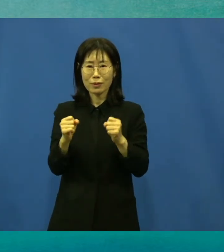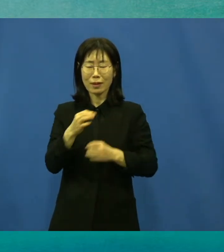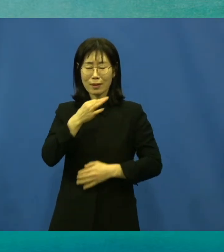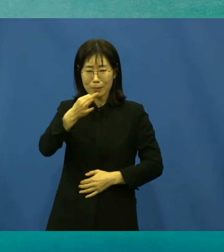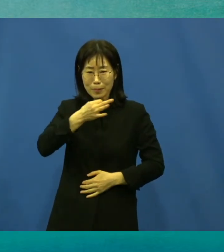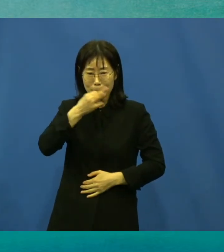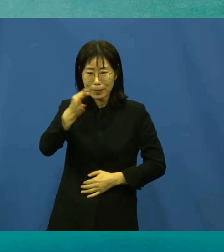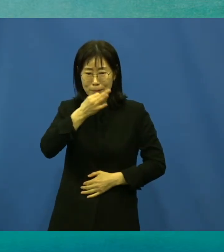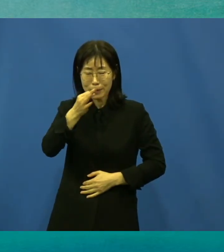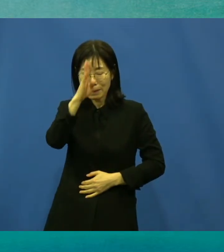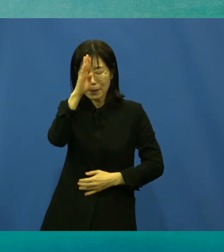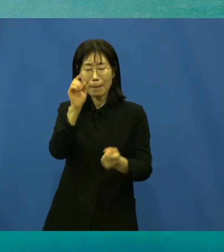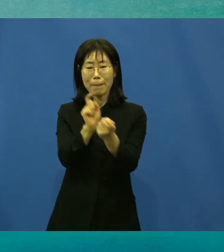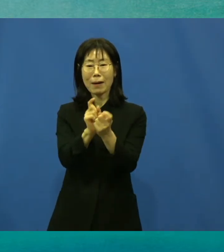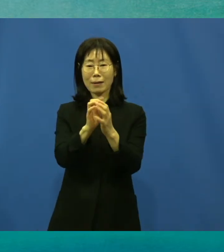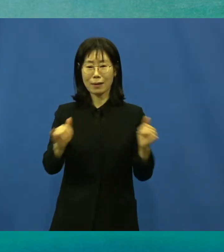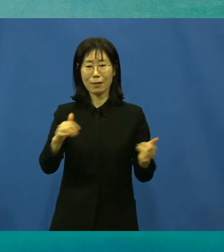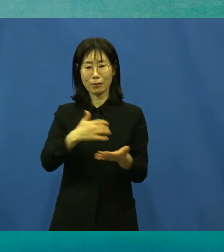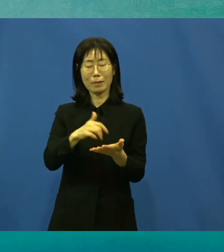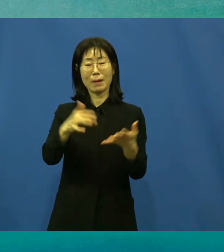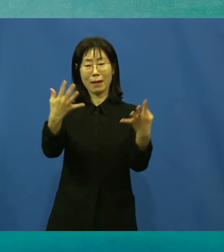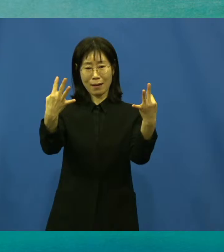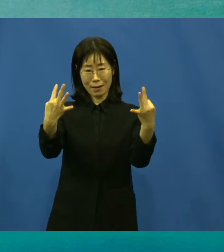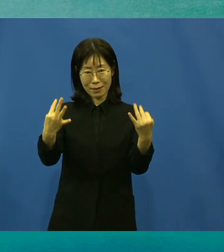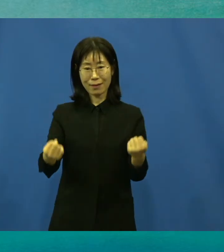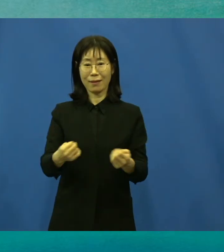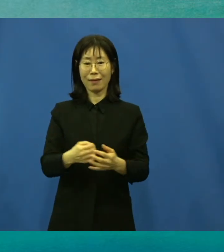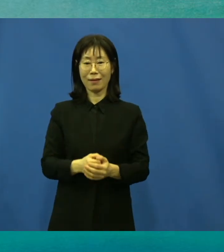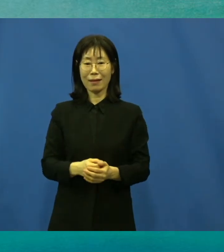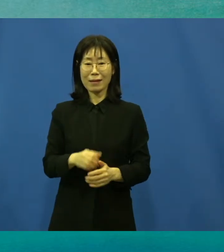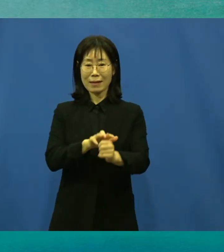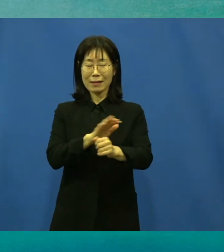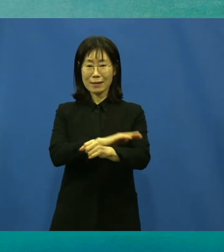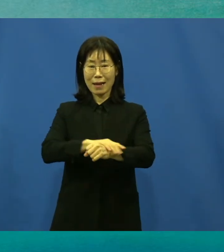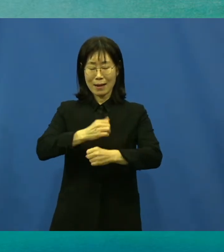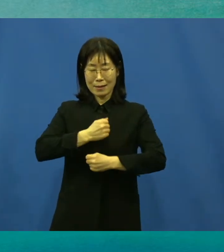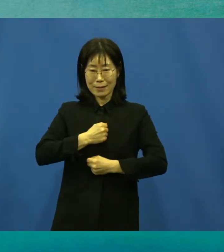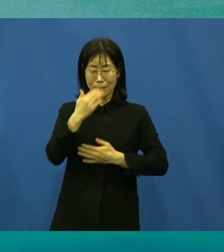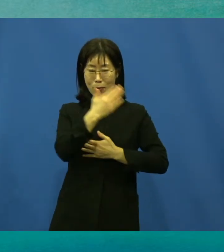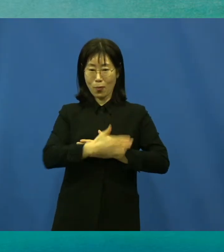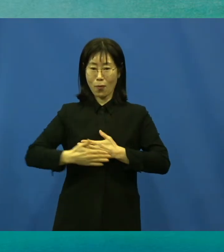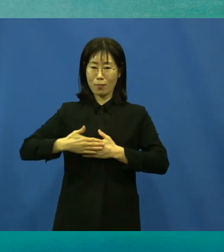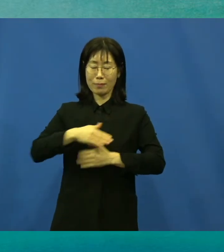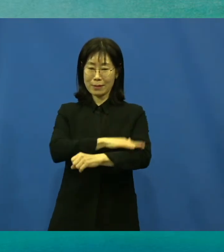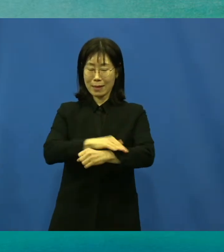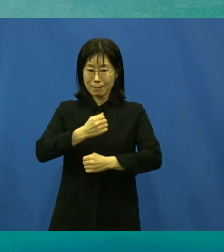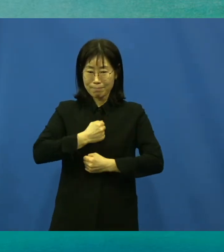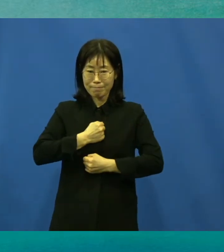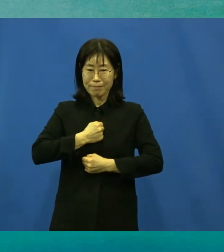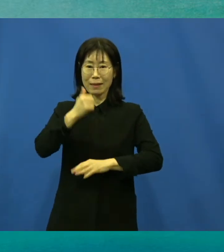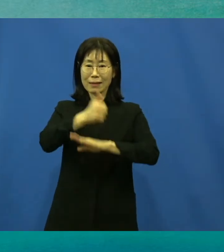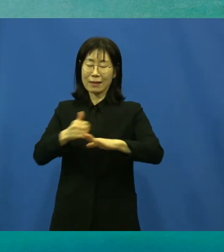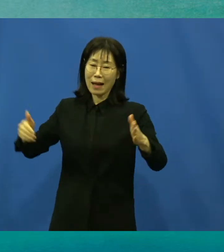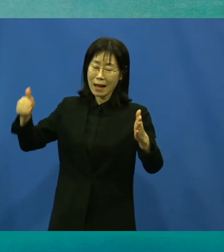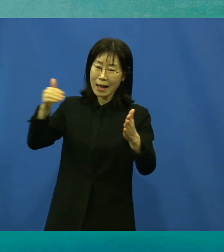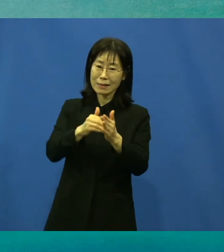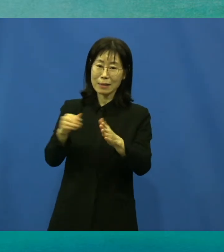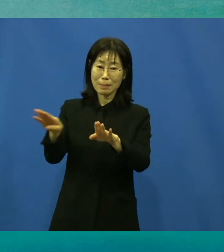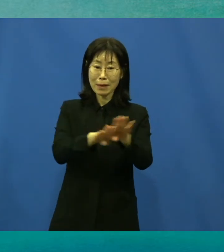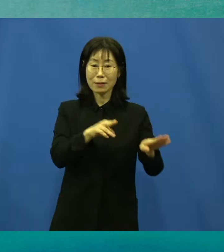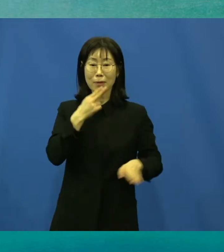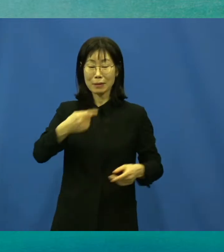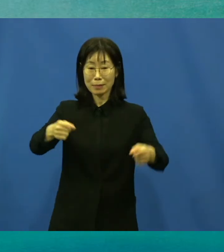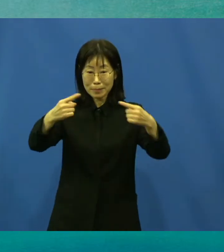생각보다 많습니다. 건강 잘 챙기셔서 끝까지 완주하시기를 바랍니다. 우리 앞뒤